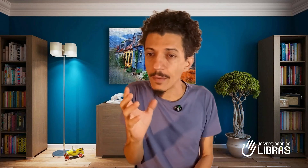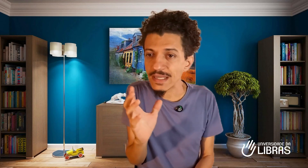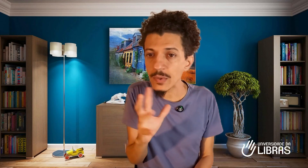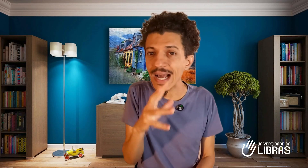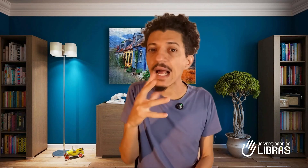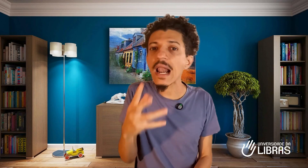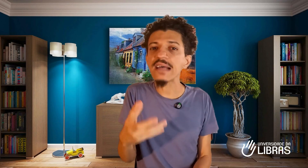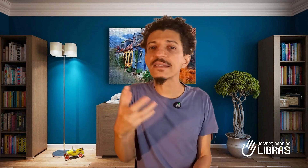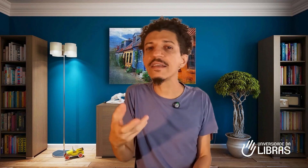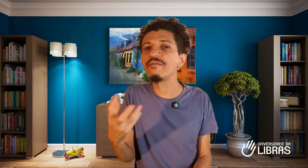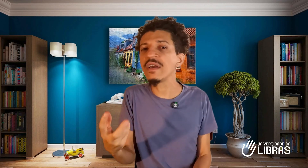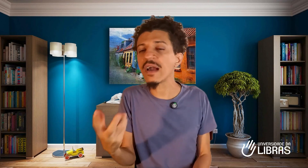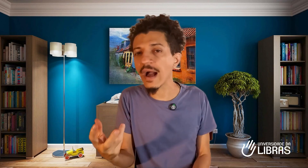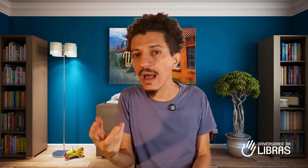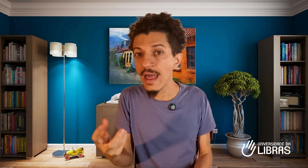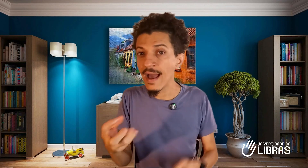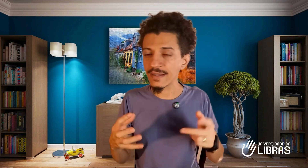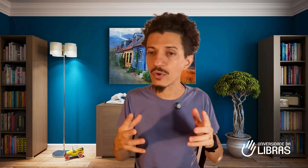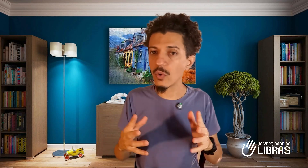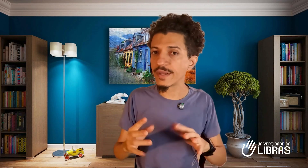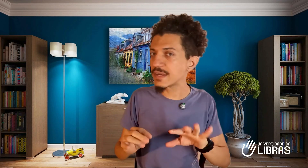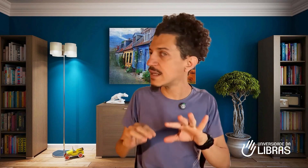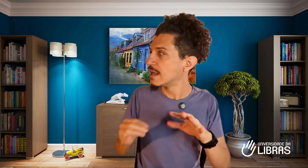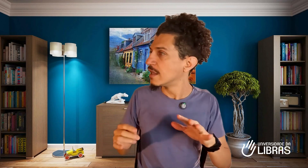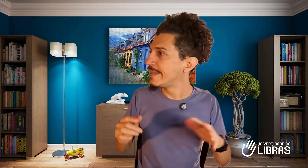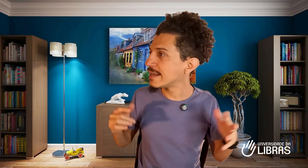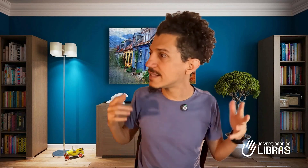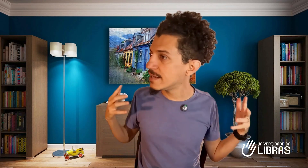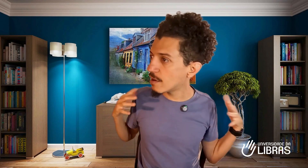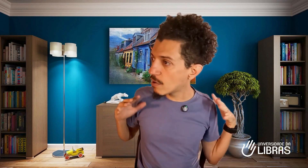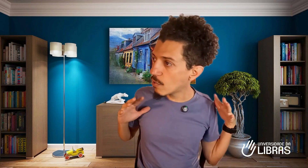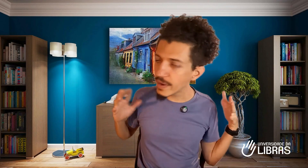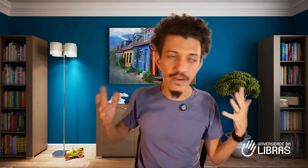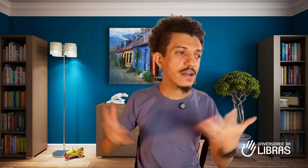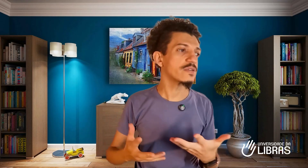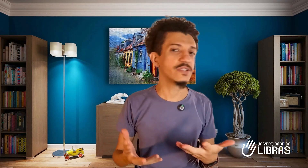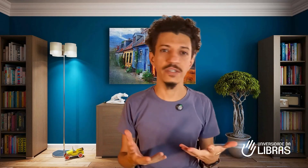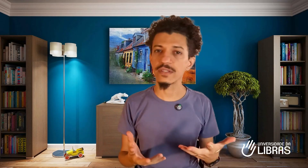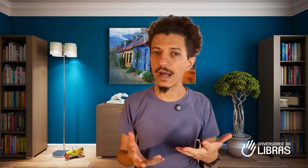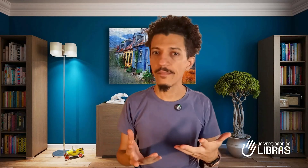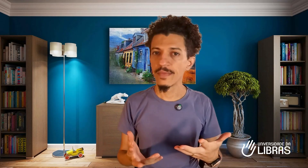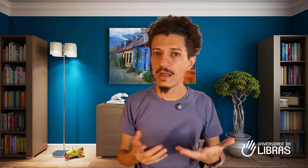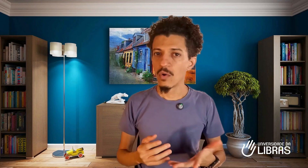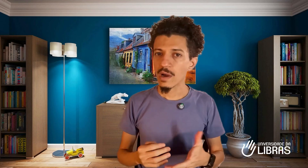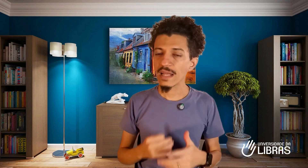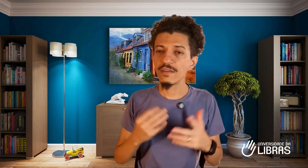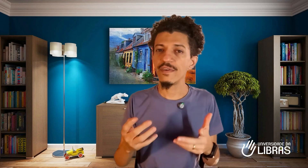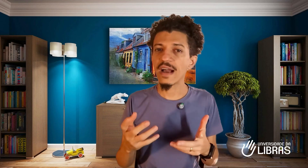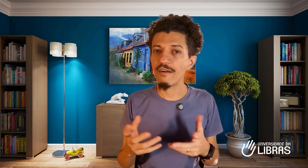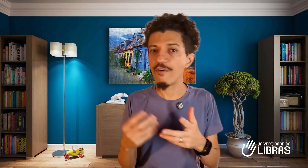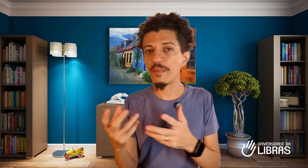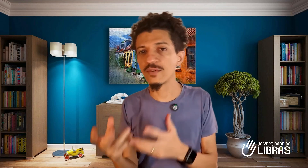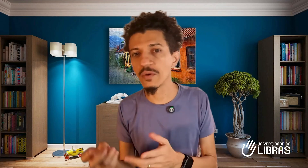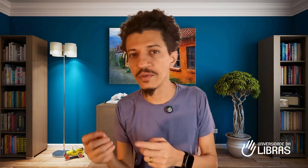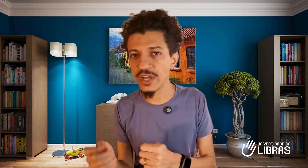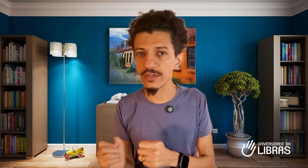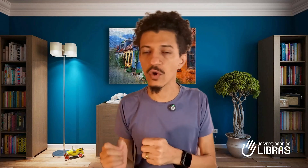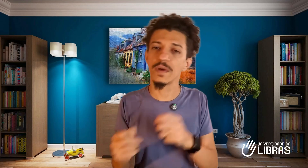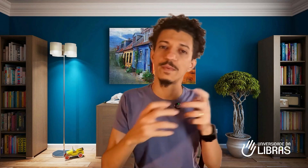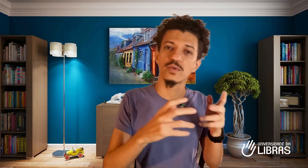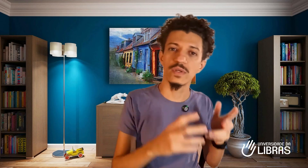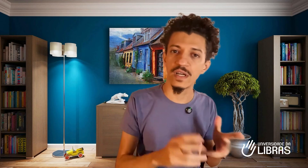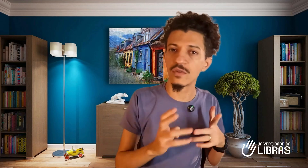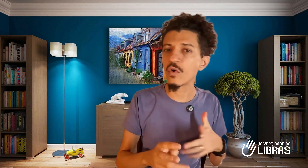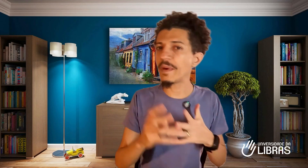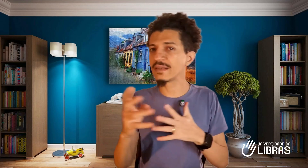eles começam a classificar as coisas desse universo que a gente está. Classificar a forma dos objetos, como